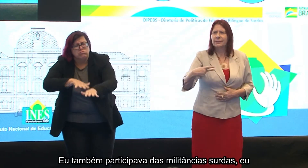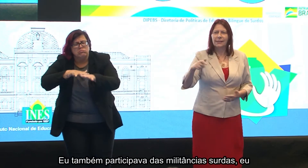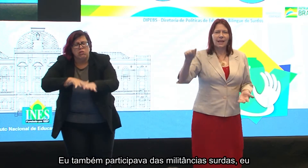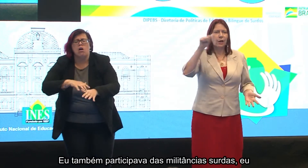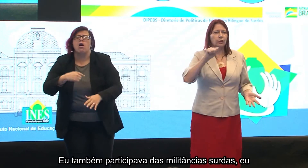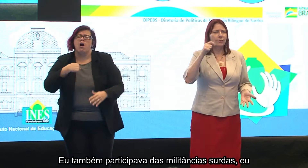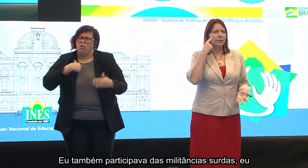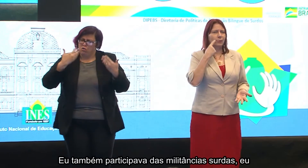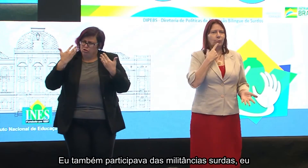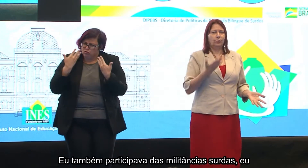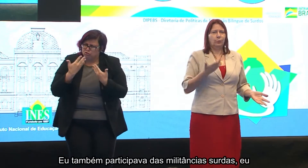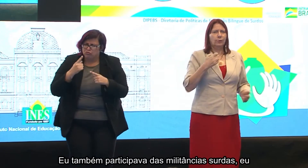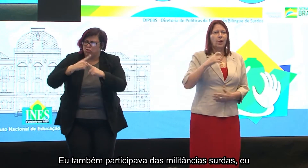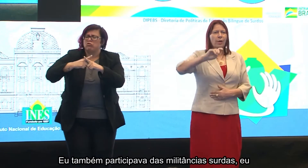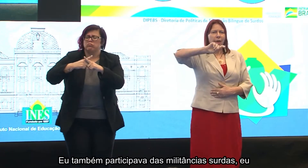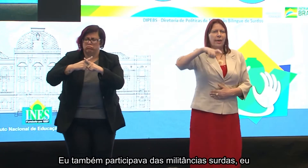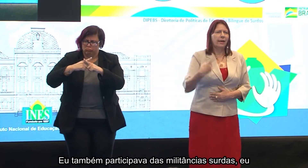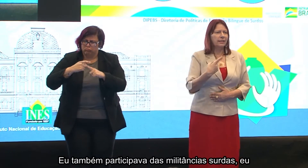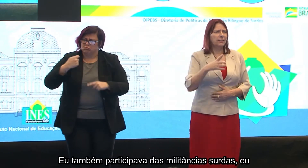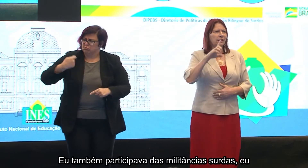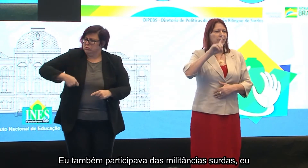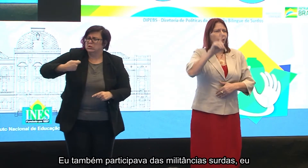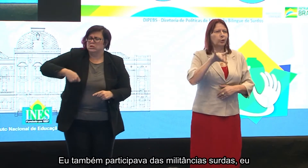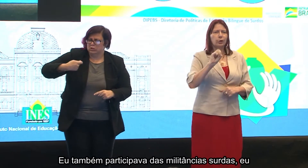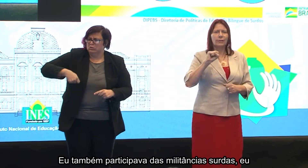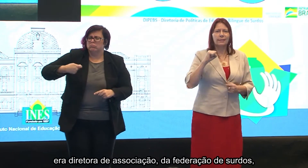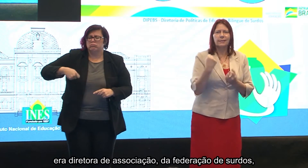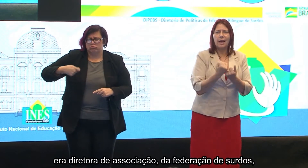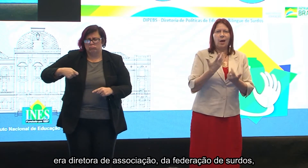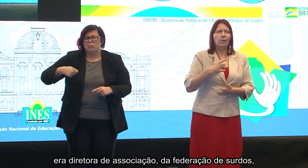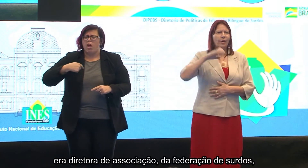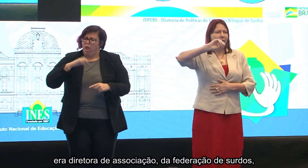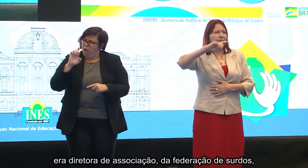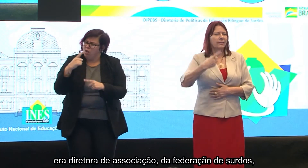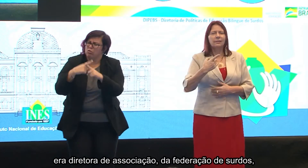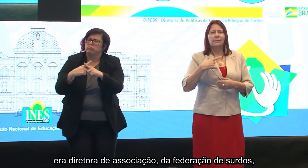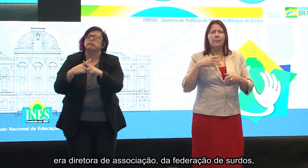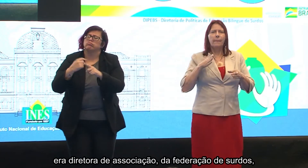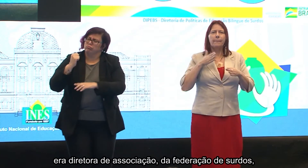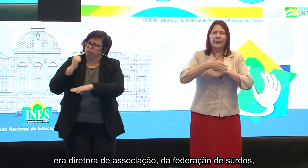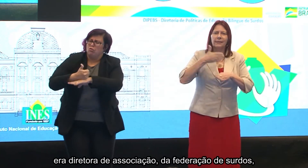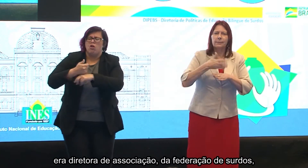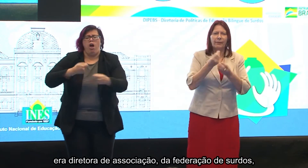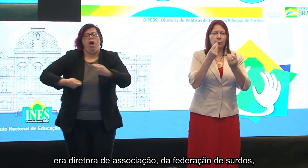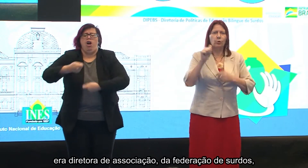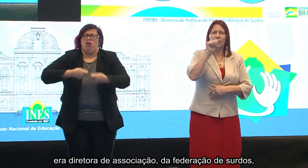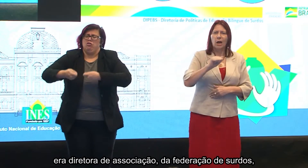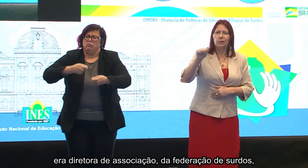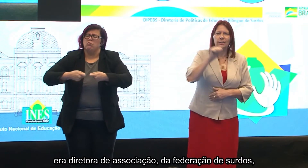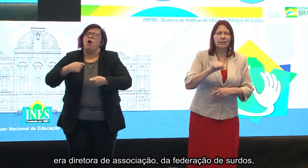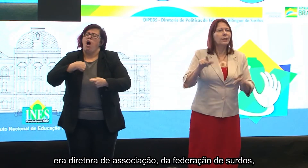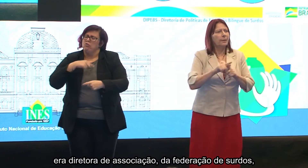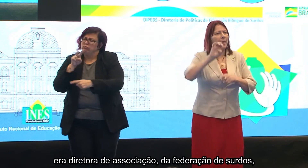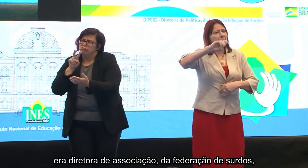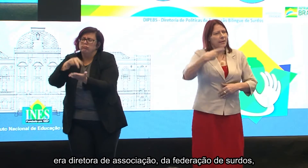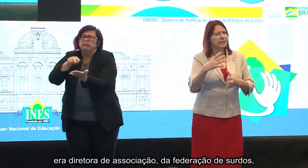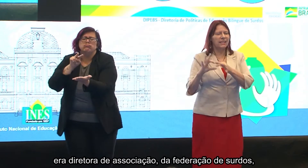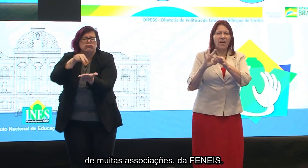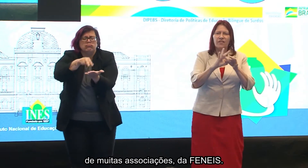Eu também participava da questão das militâncias surdas. Eu era diretora de associação, da Federação de Surdos, de